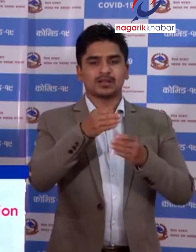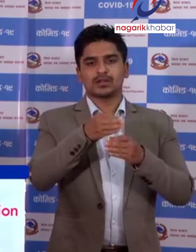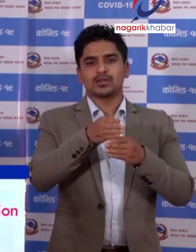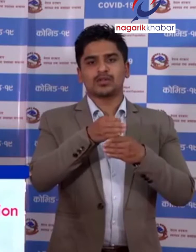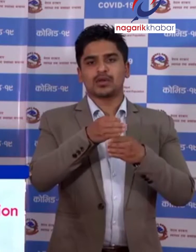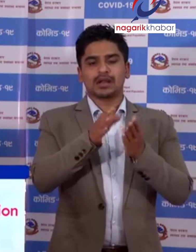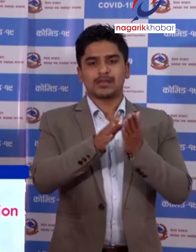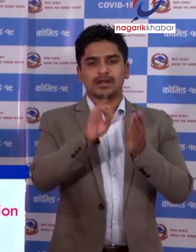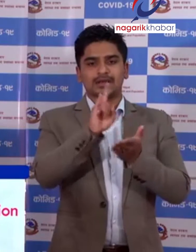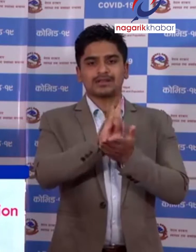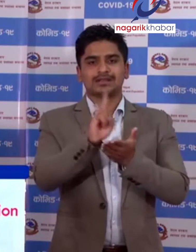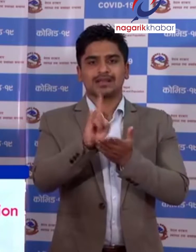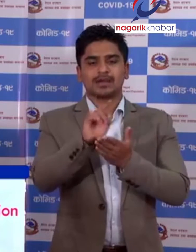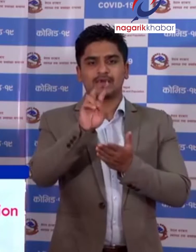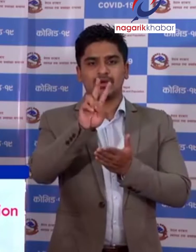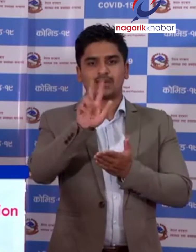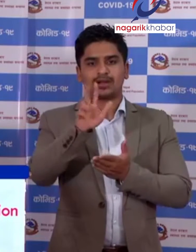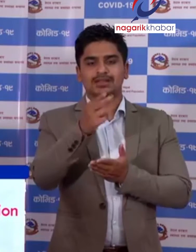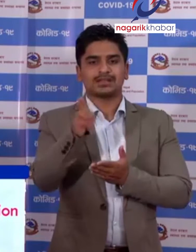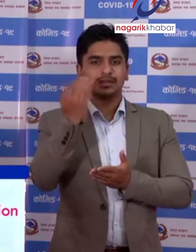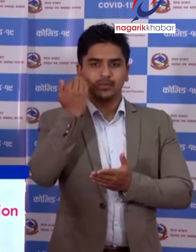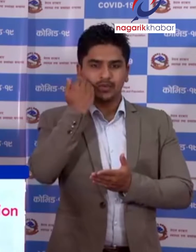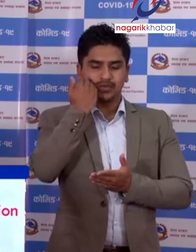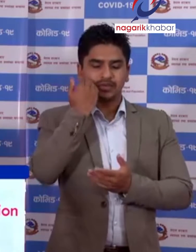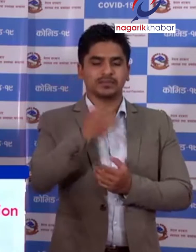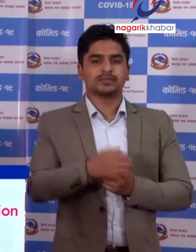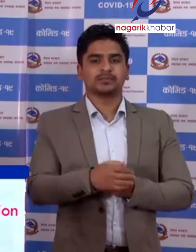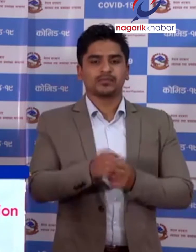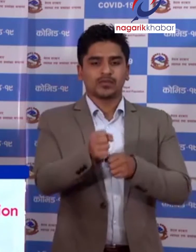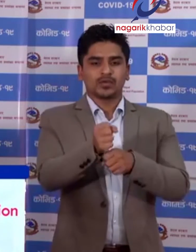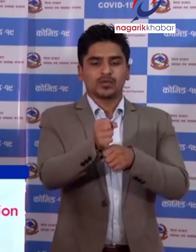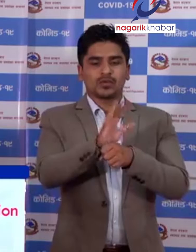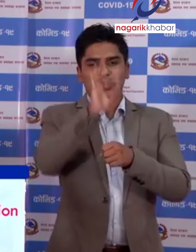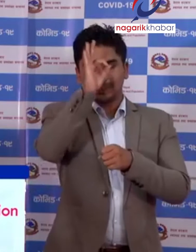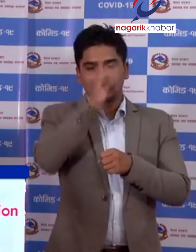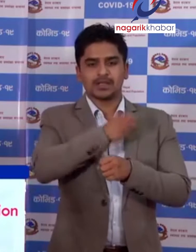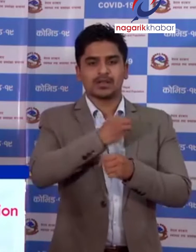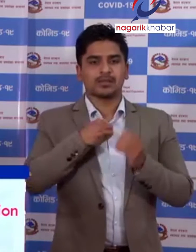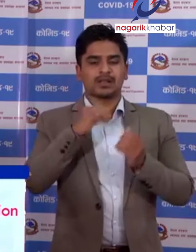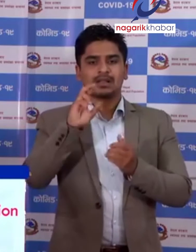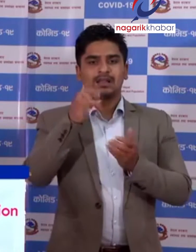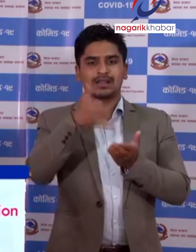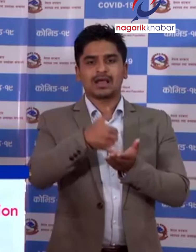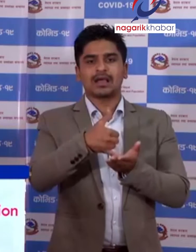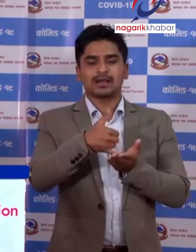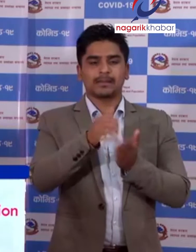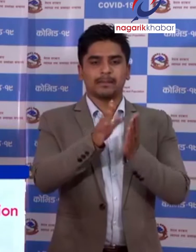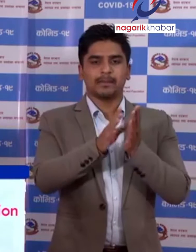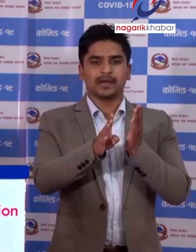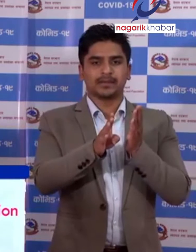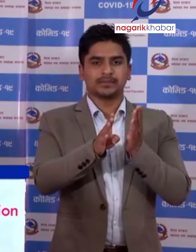धरानबाट झापाका 28 जना पुरुष, कोरोना विशेष अस्पताल